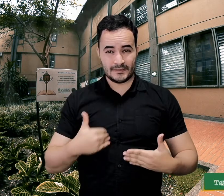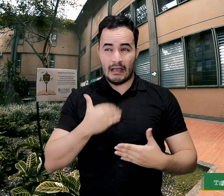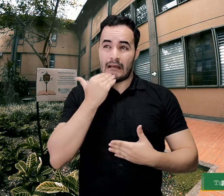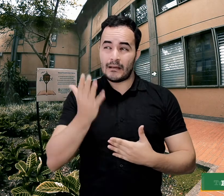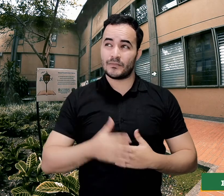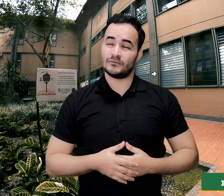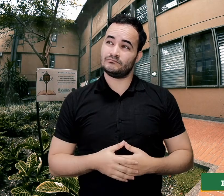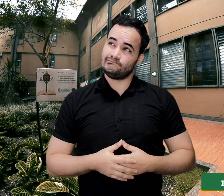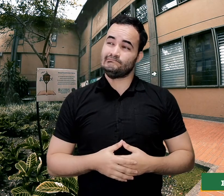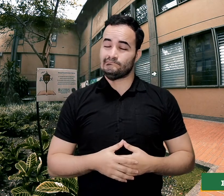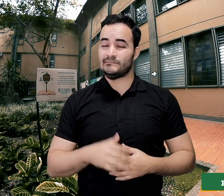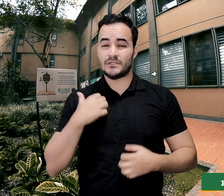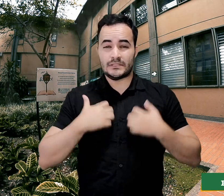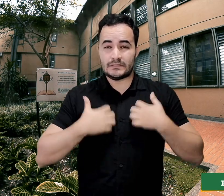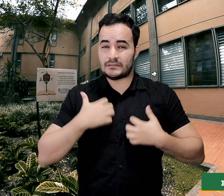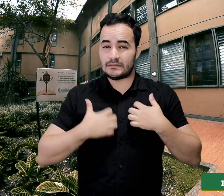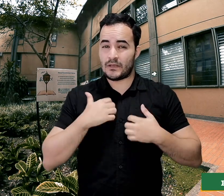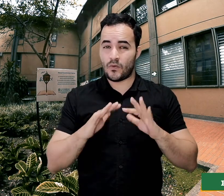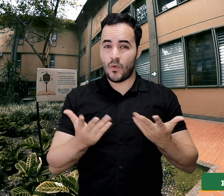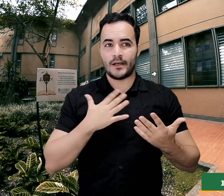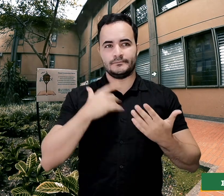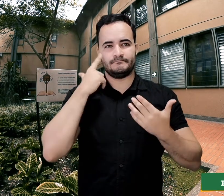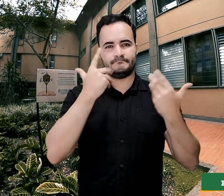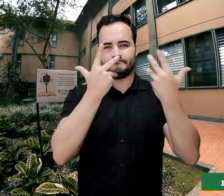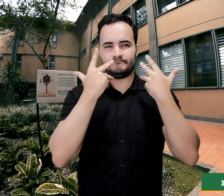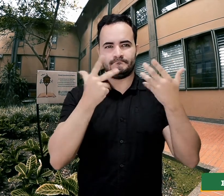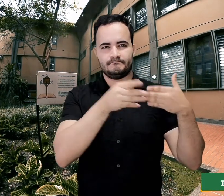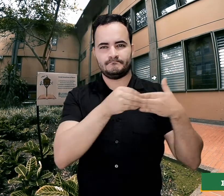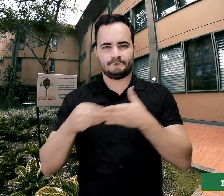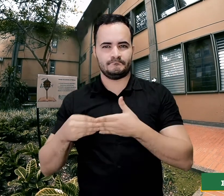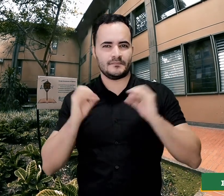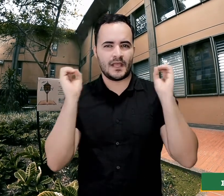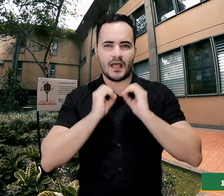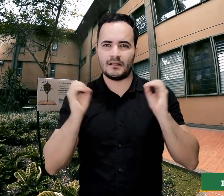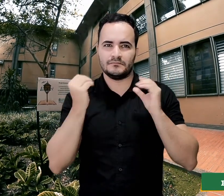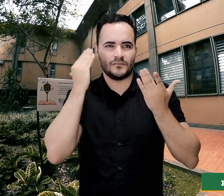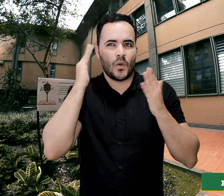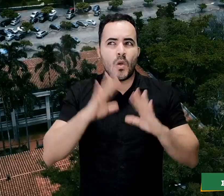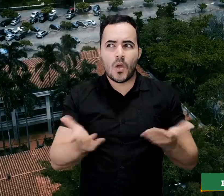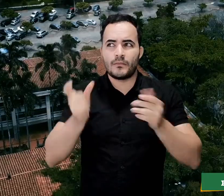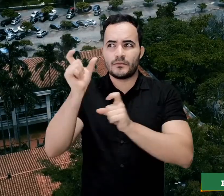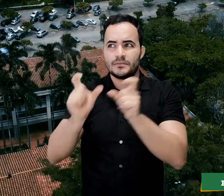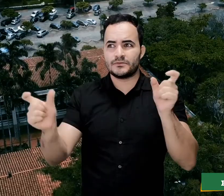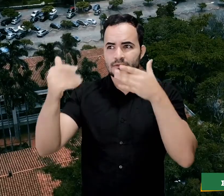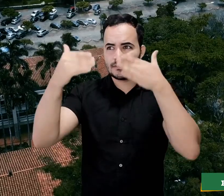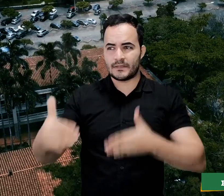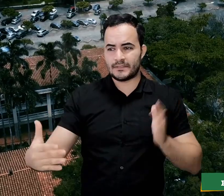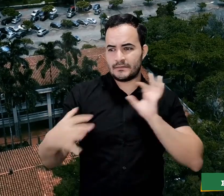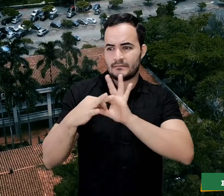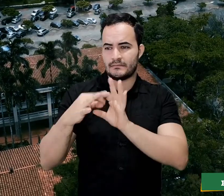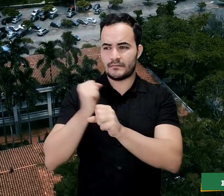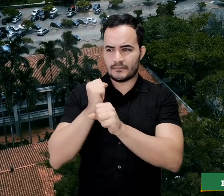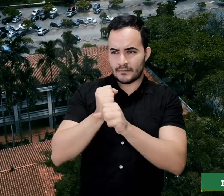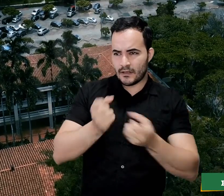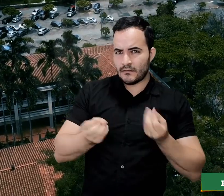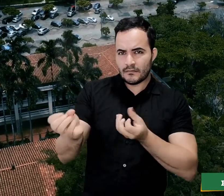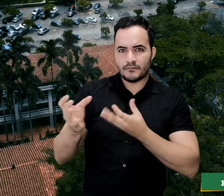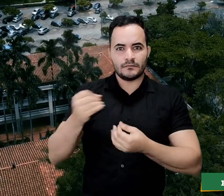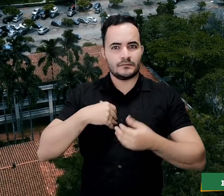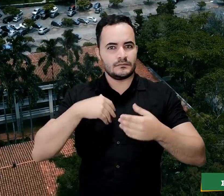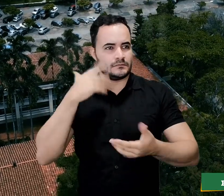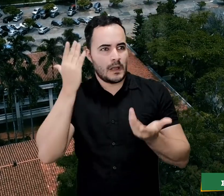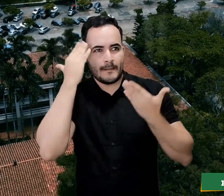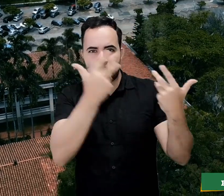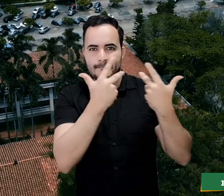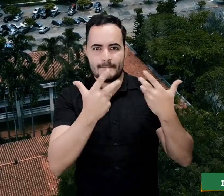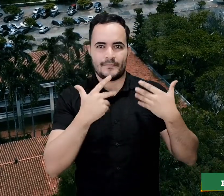nunca nos han enseñado a trabajar con una persona con discapacidad y ser realmente inclusivos en el momento